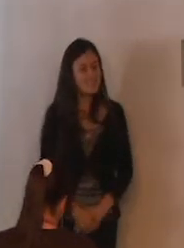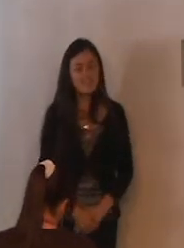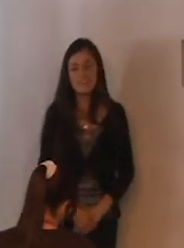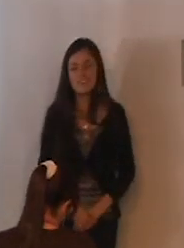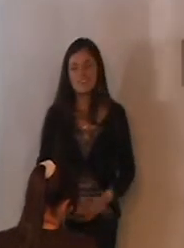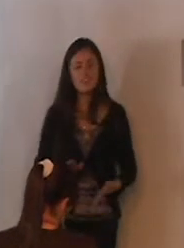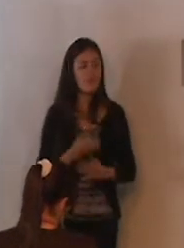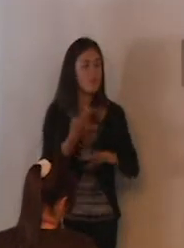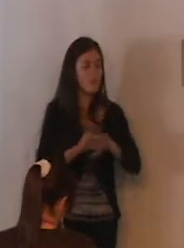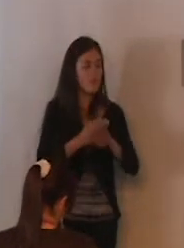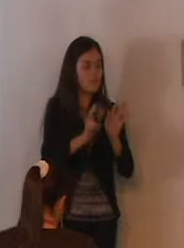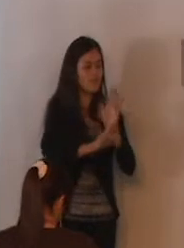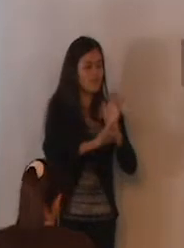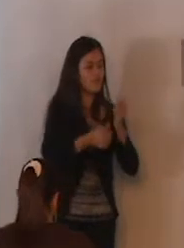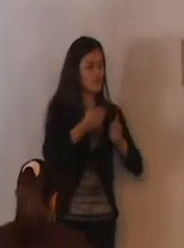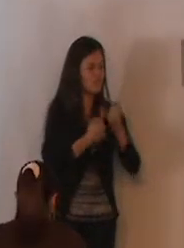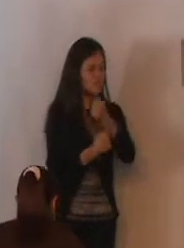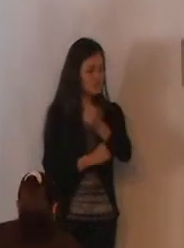propuesta?